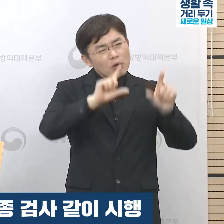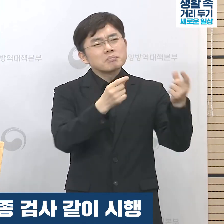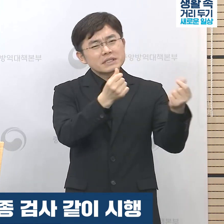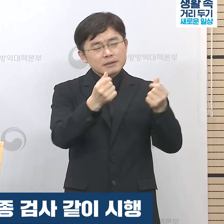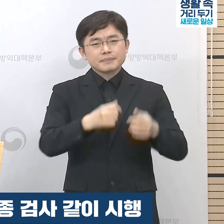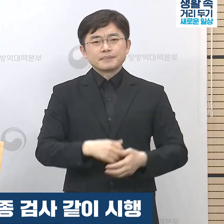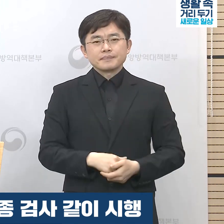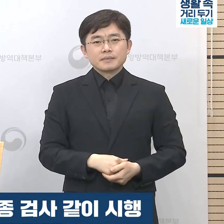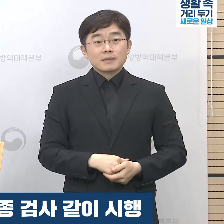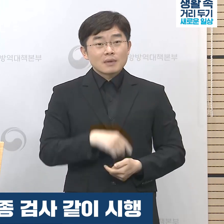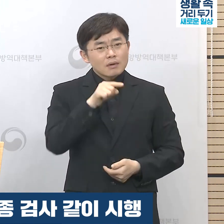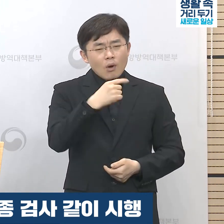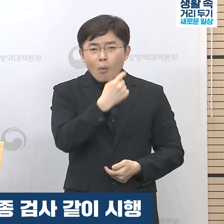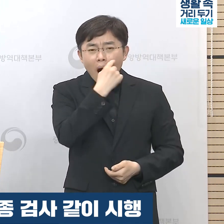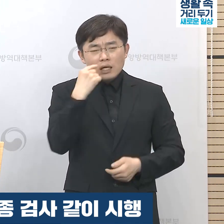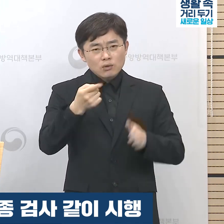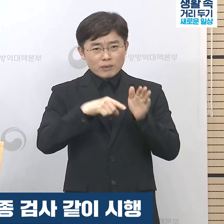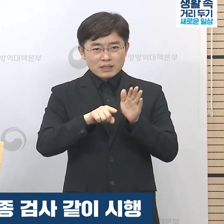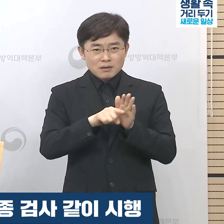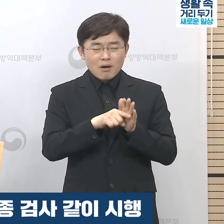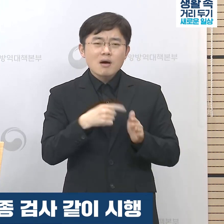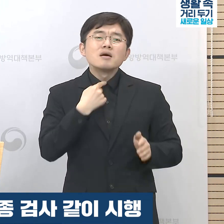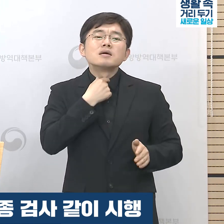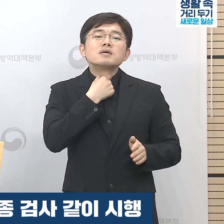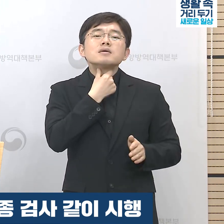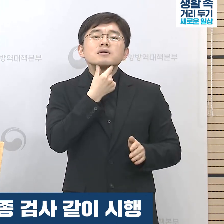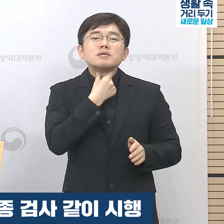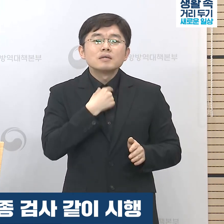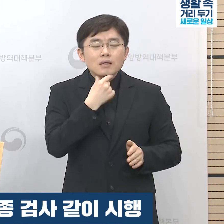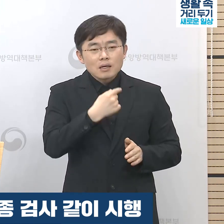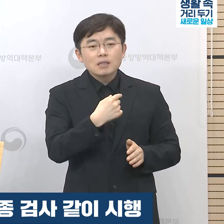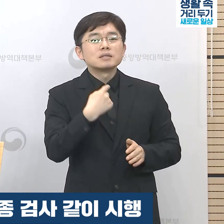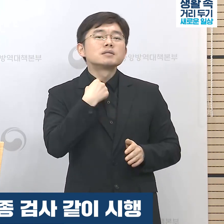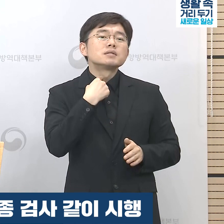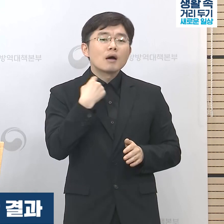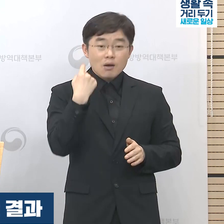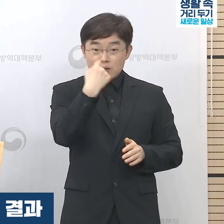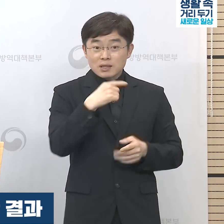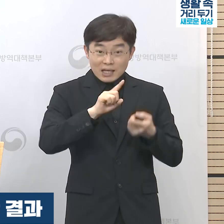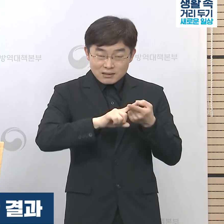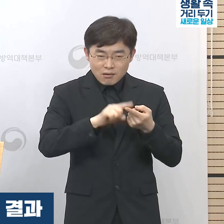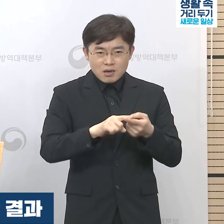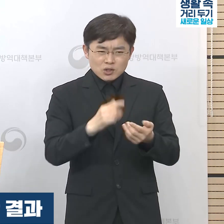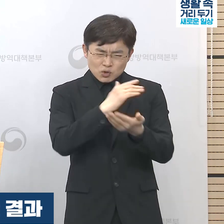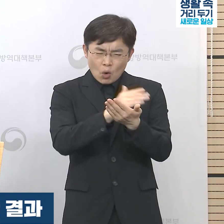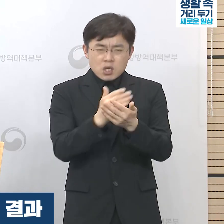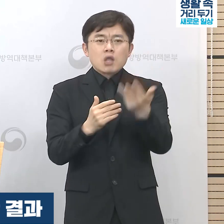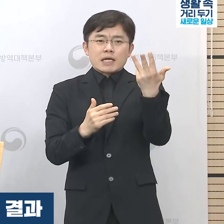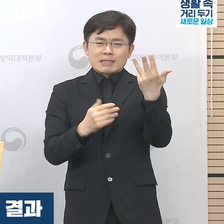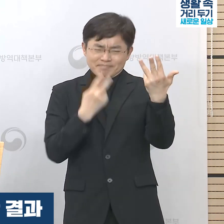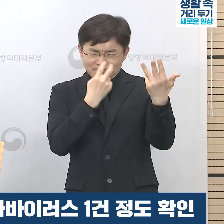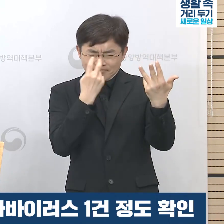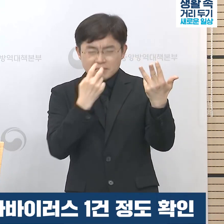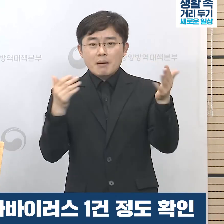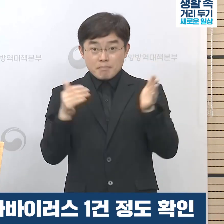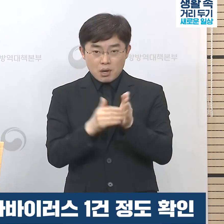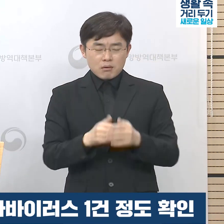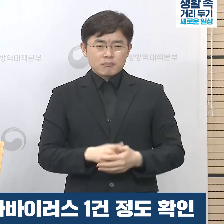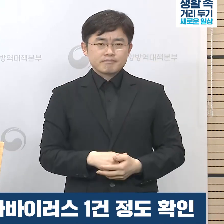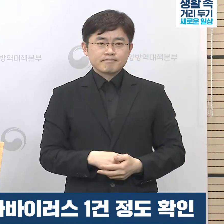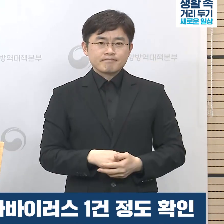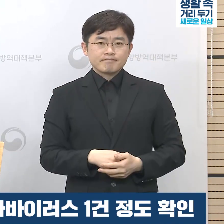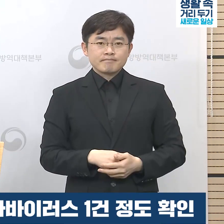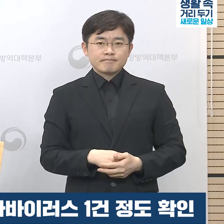확인하기 위해서 호흡기 바이러스 8종에 대한 검사도 같이 시행을 하였습니다. 근데 같이 시행한 결과